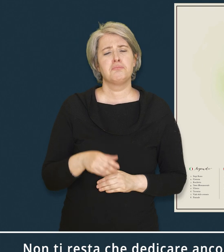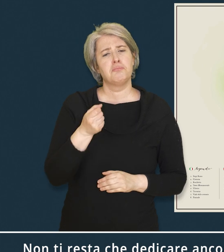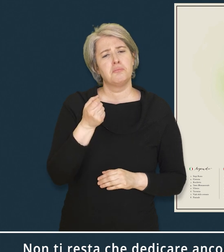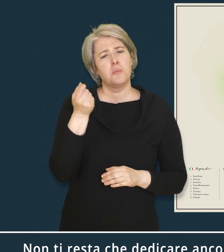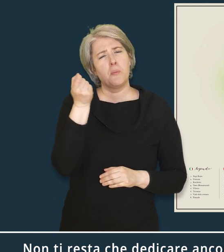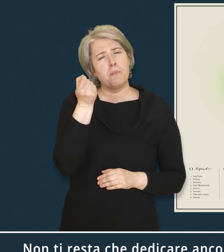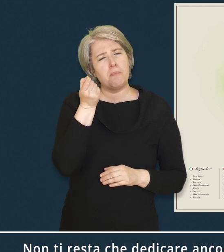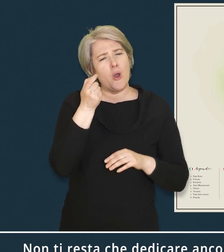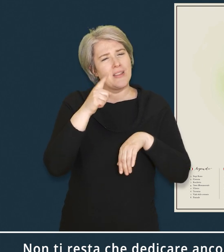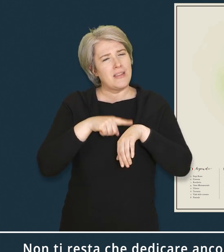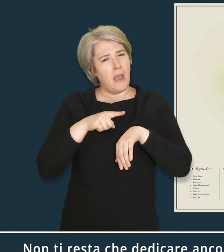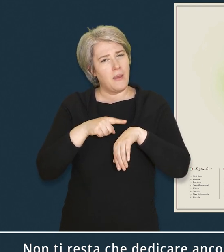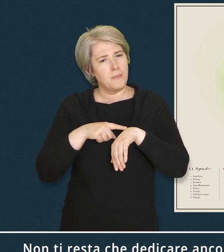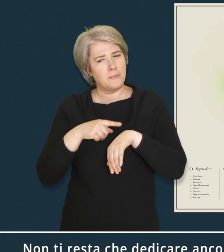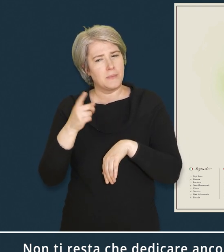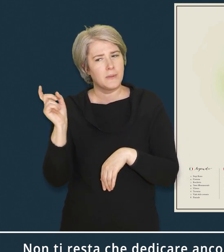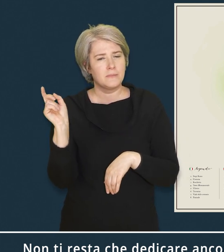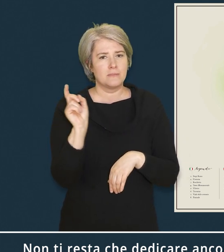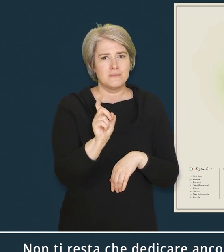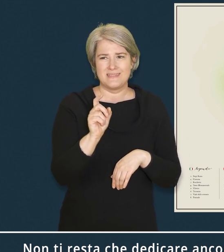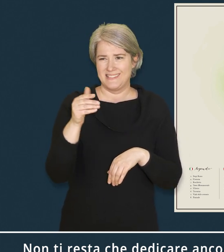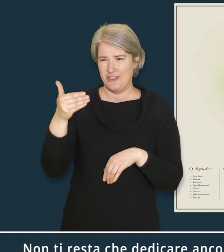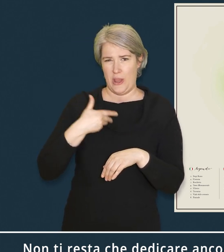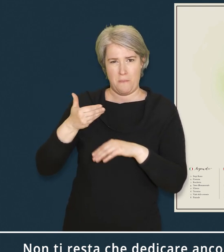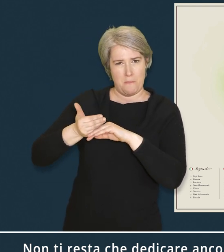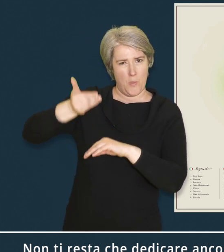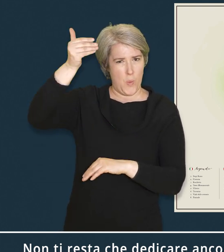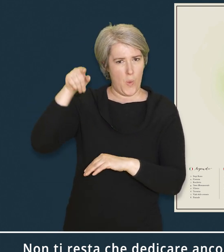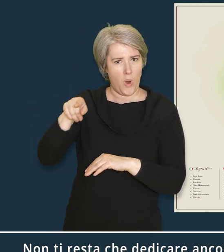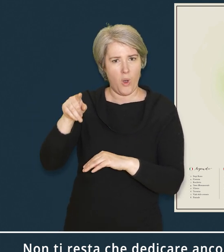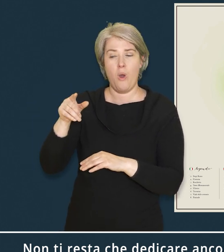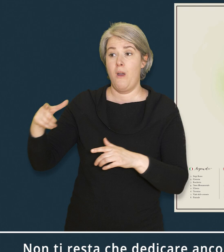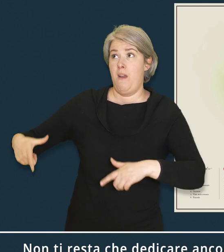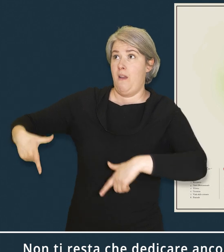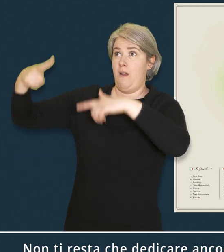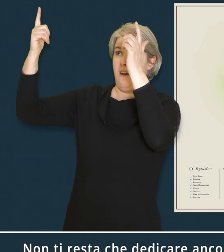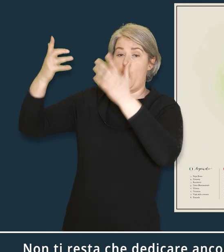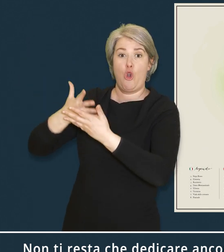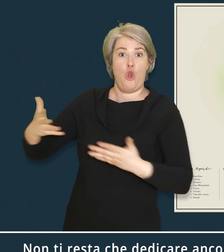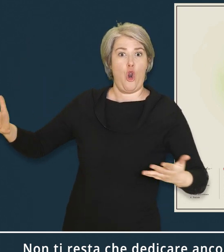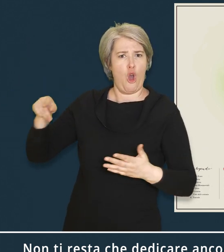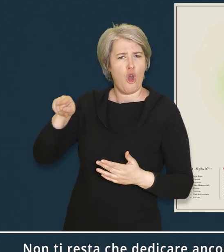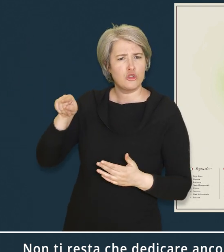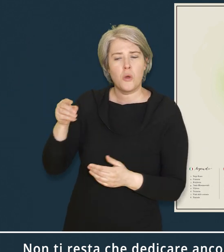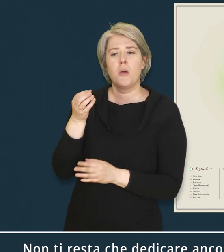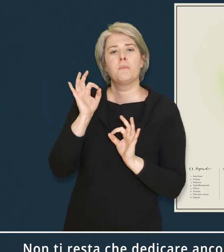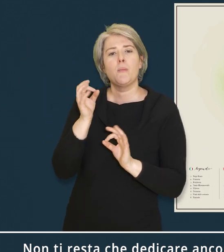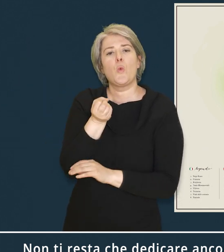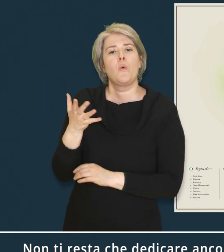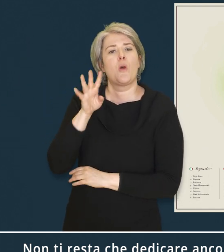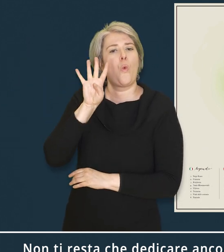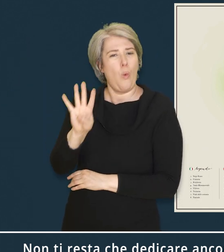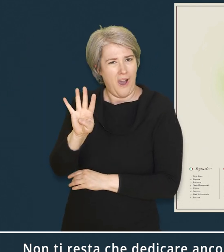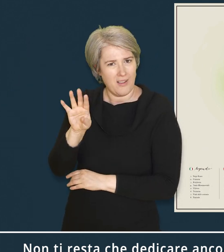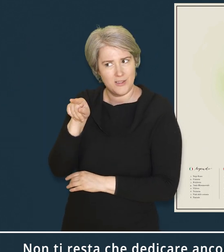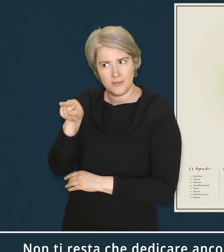Non ti resta che dedicare ancora un po' di tempo al primo tasso, verso il muro di recinzione, indicato con il